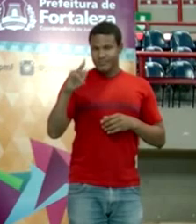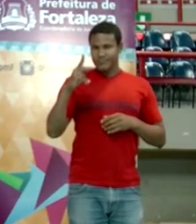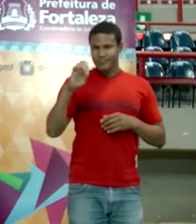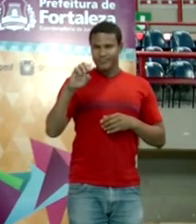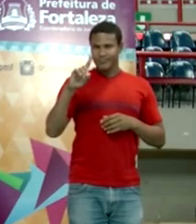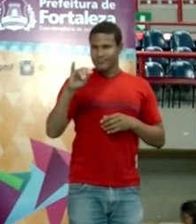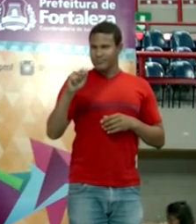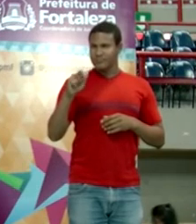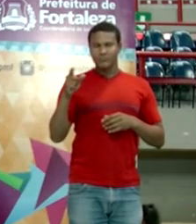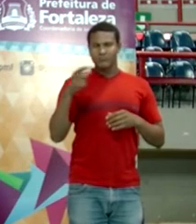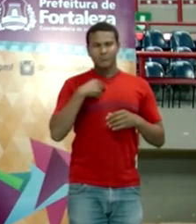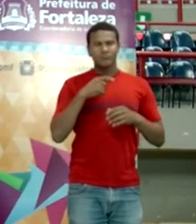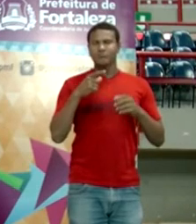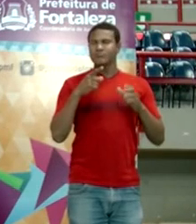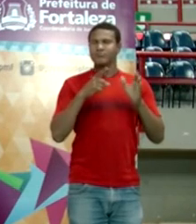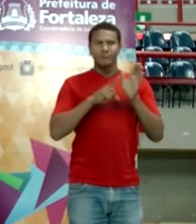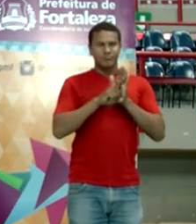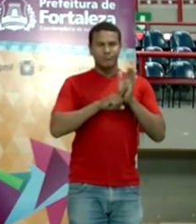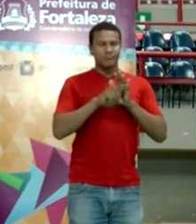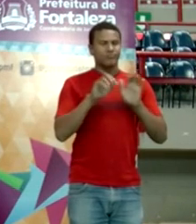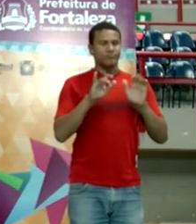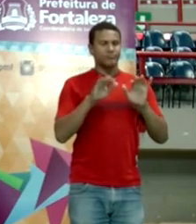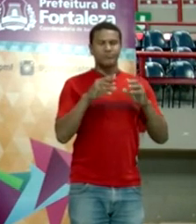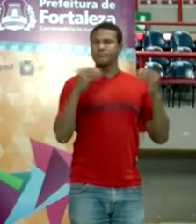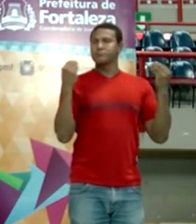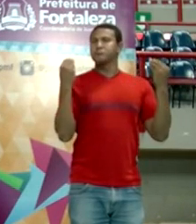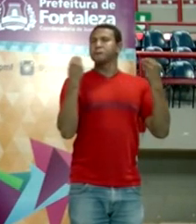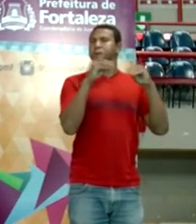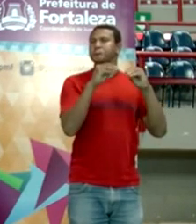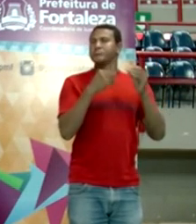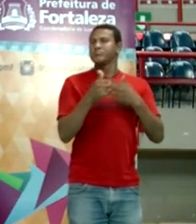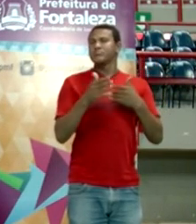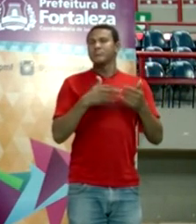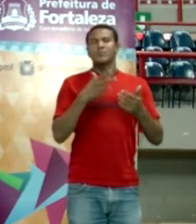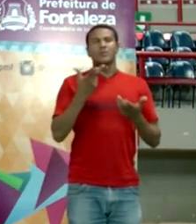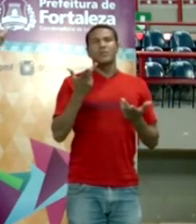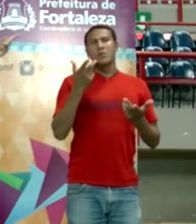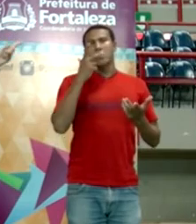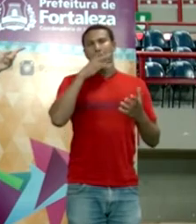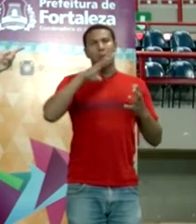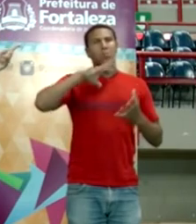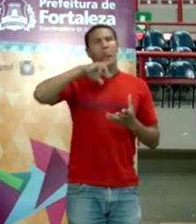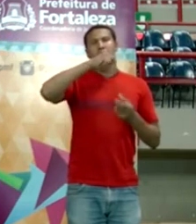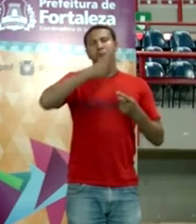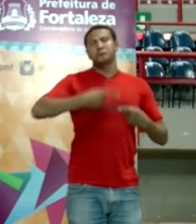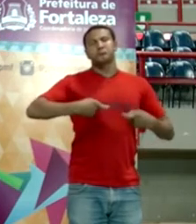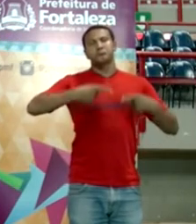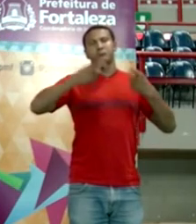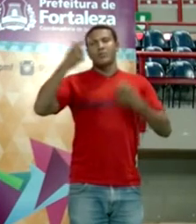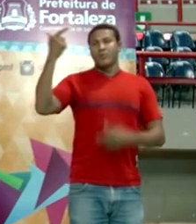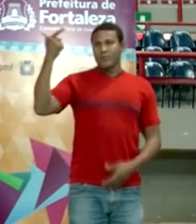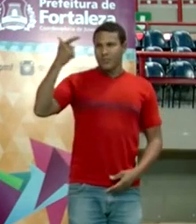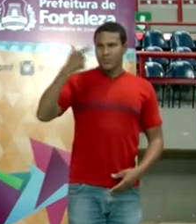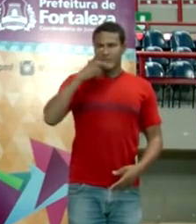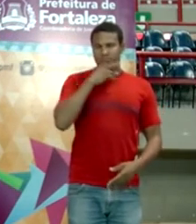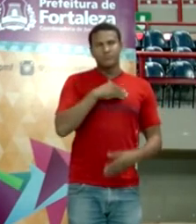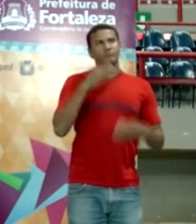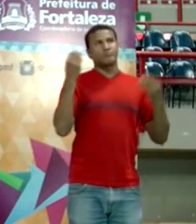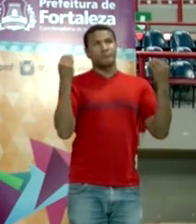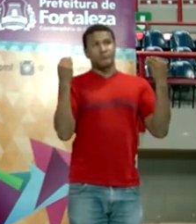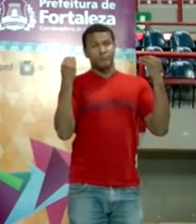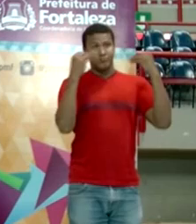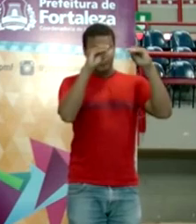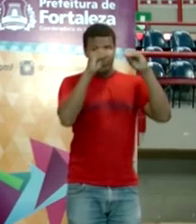vai pesquisar qualquer coisa ali. Sei lá, vai pesquisar Segunda Guerra Mundial. Põe lá, Segunda